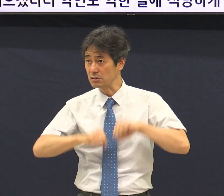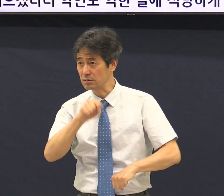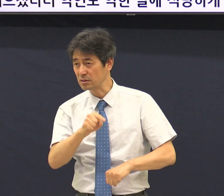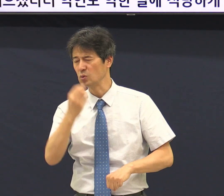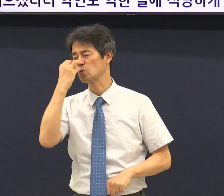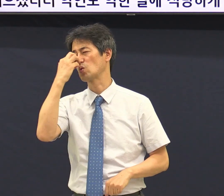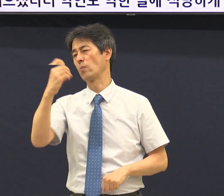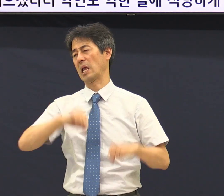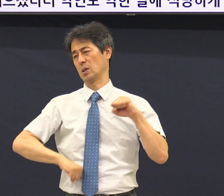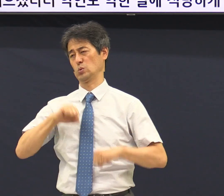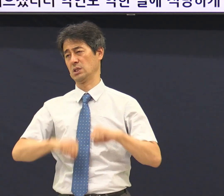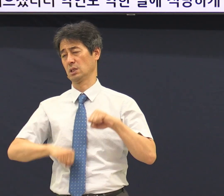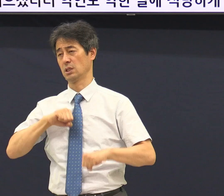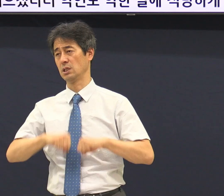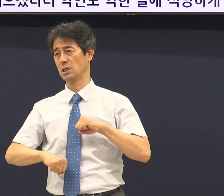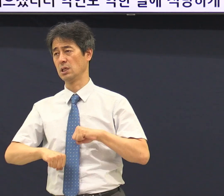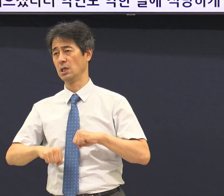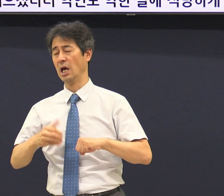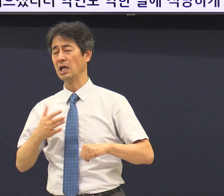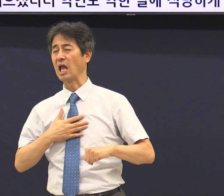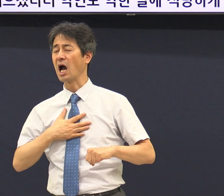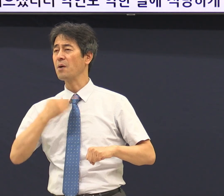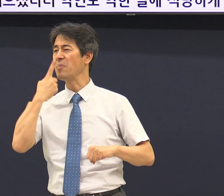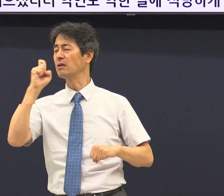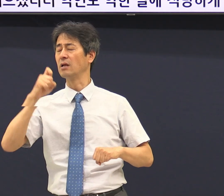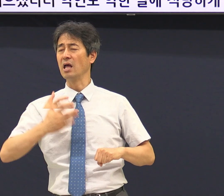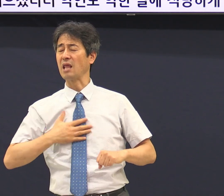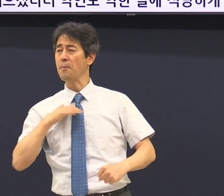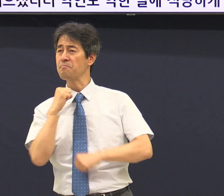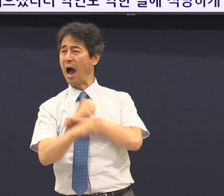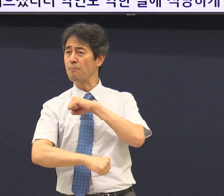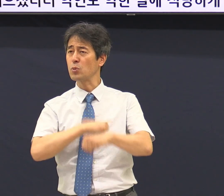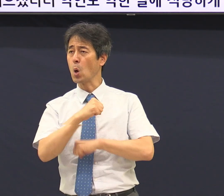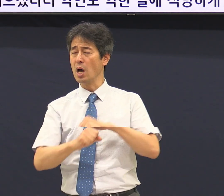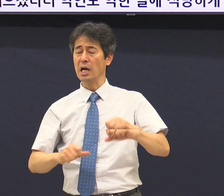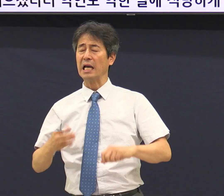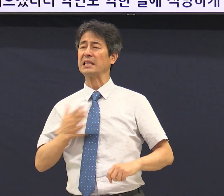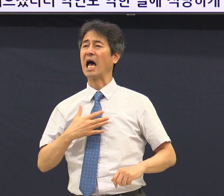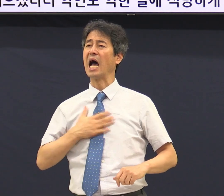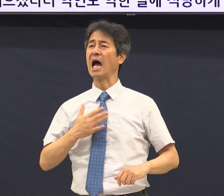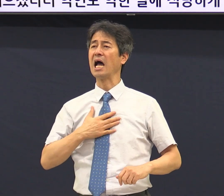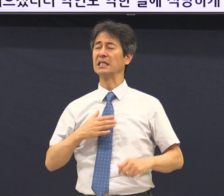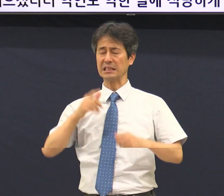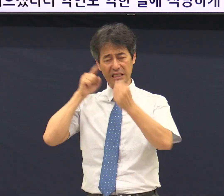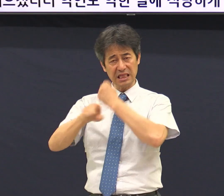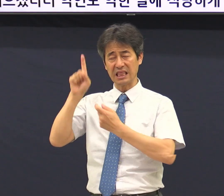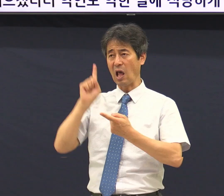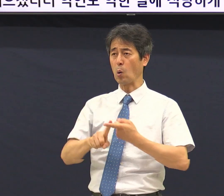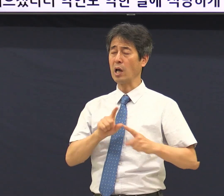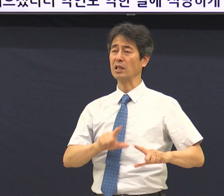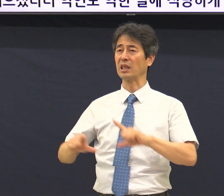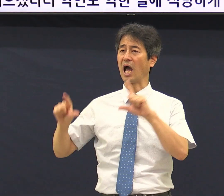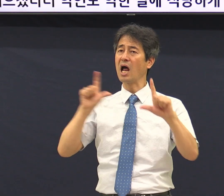말하고 있는 것입니다. 하나님의 인정하지 않는 행위는 악한 행위입니다. 나의 마음대로 나의